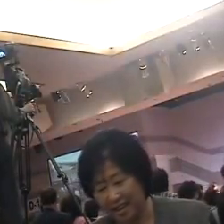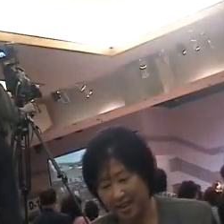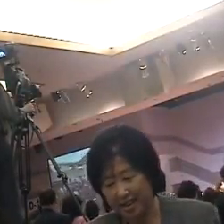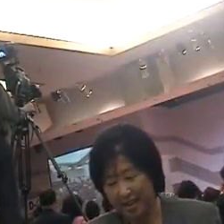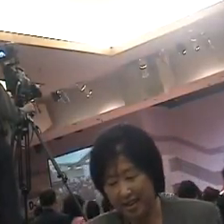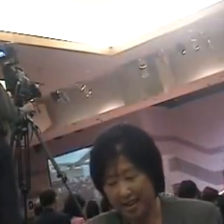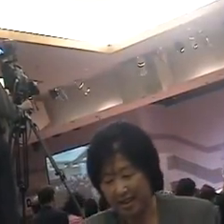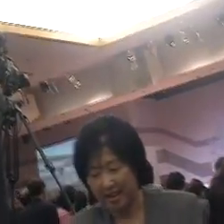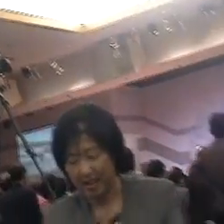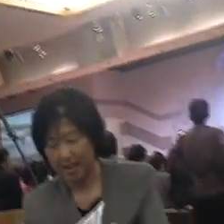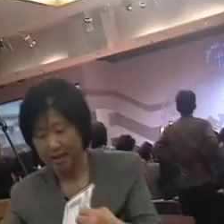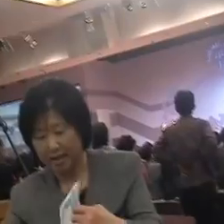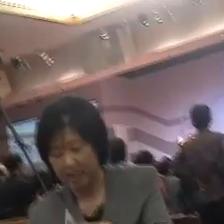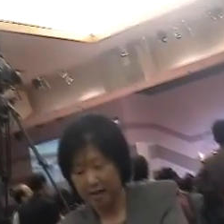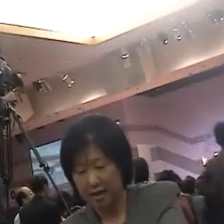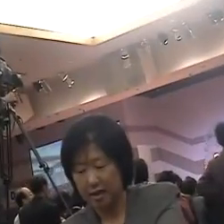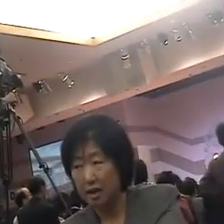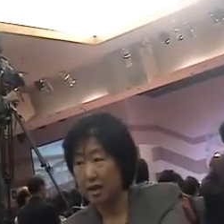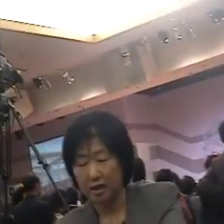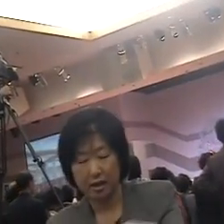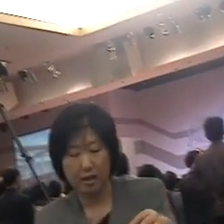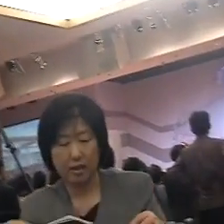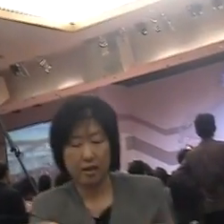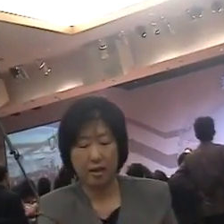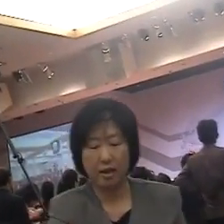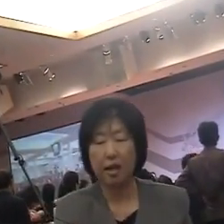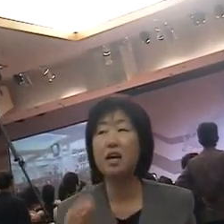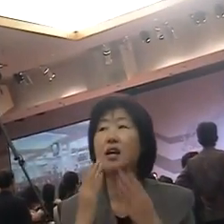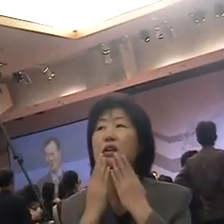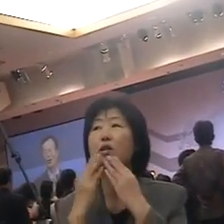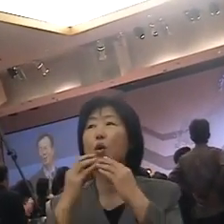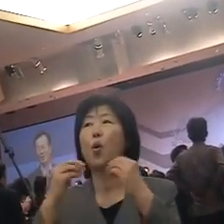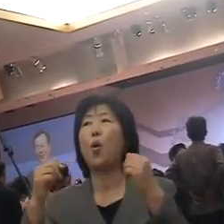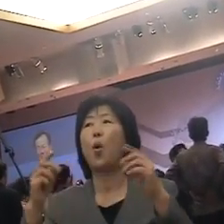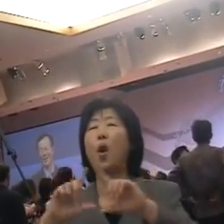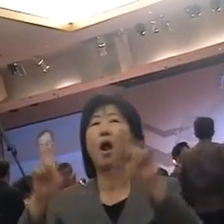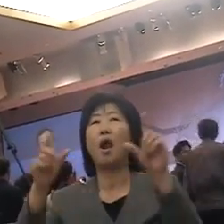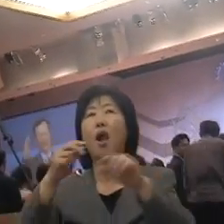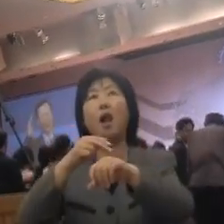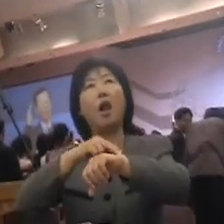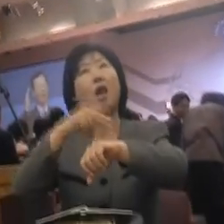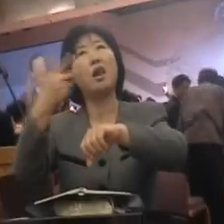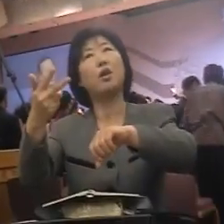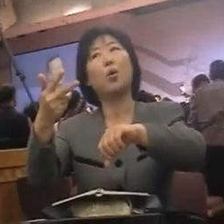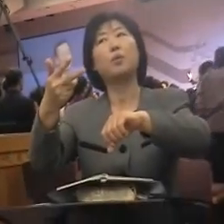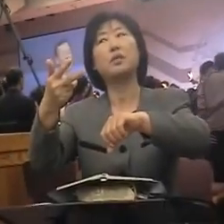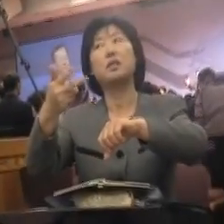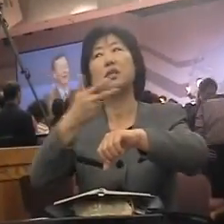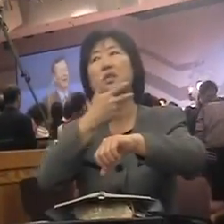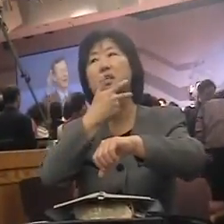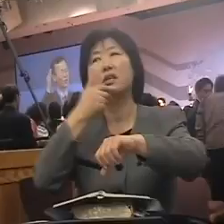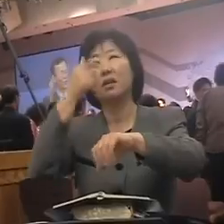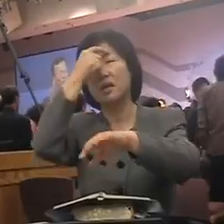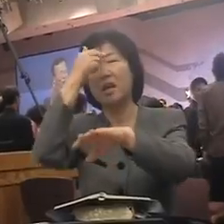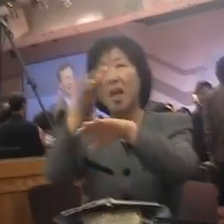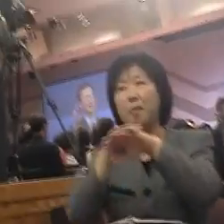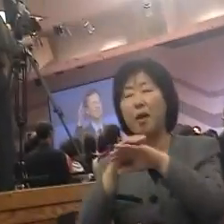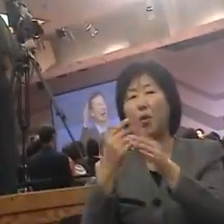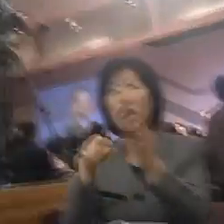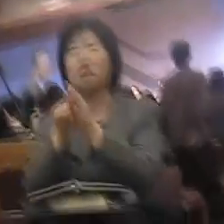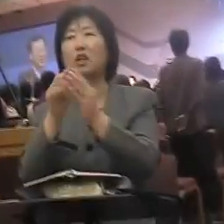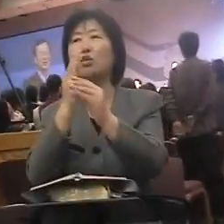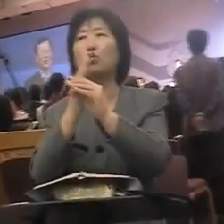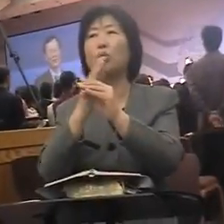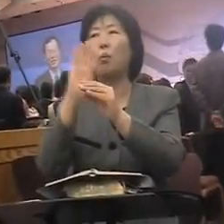주님은 십자가 사랑으로 우리를 찾아오셨습니다. 그리고 한 가지, 이번 토요일 날 7시에 우리 홀리웨이 영어 예배를 위해 중보